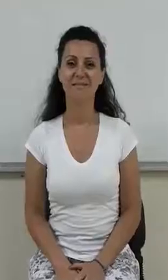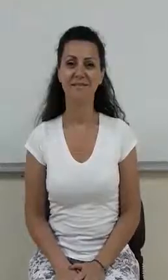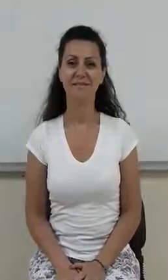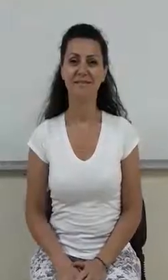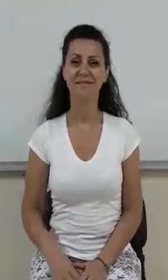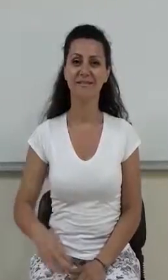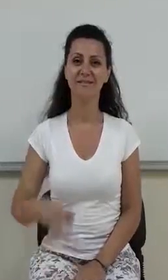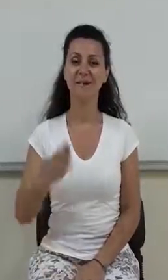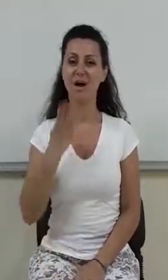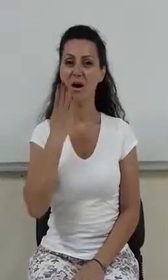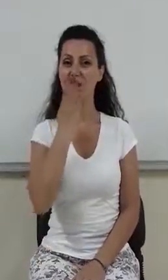Okul ve eğitim.